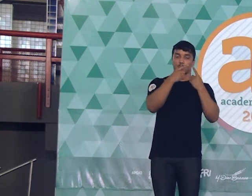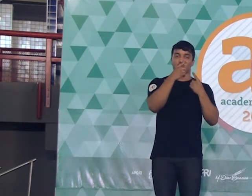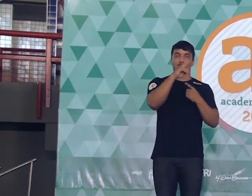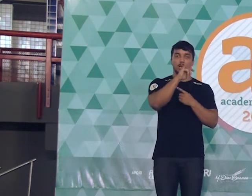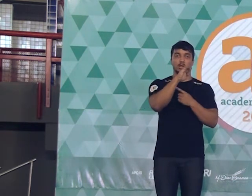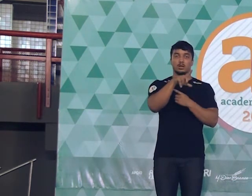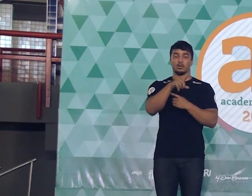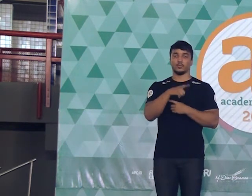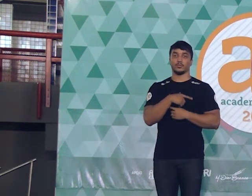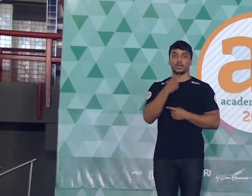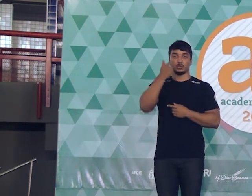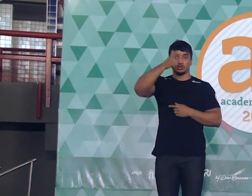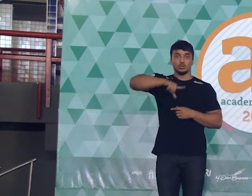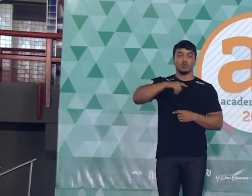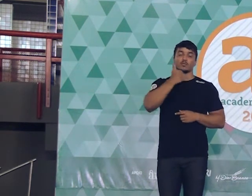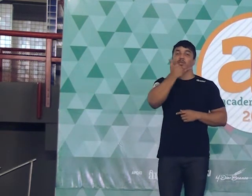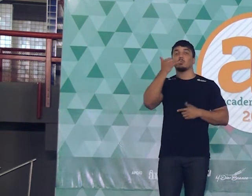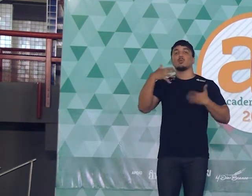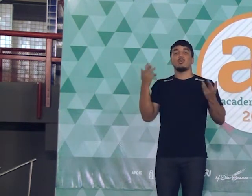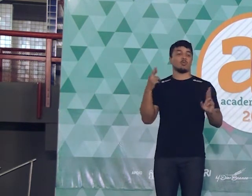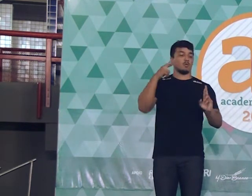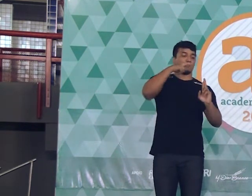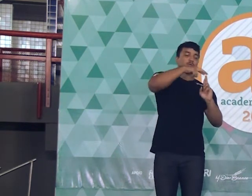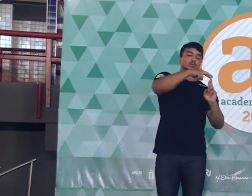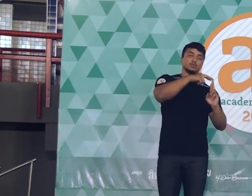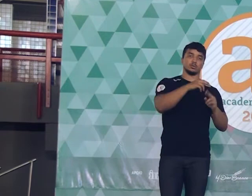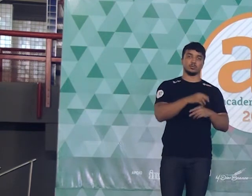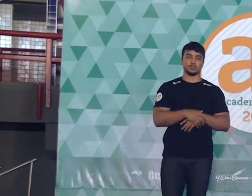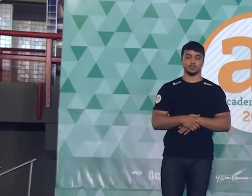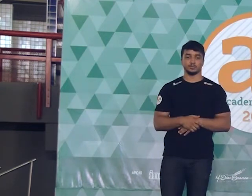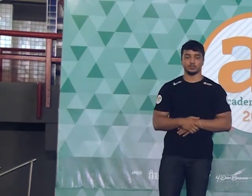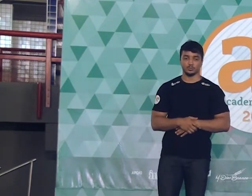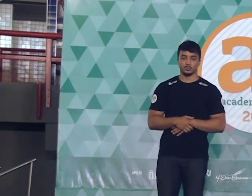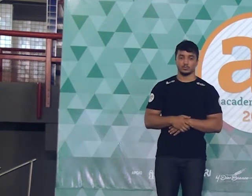conceito de grande e pequeno vai depender do meu referencial.